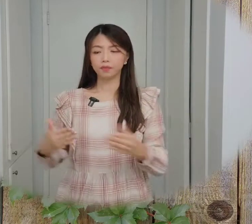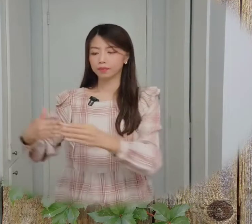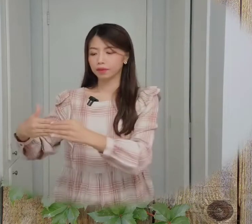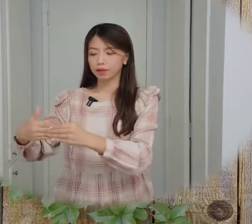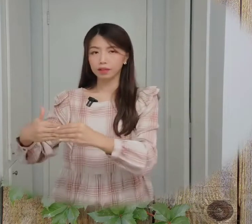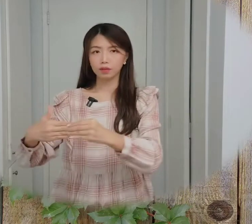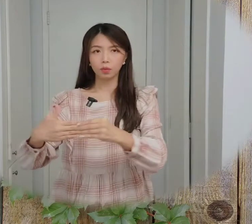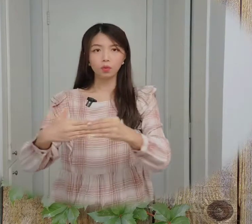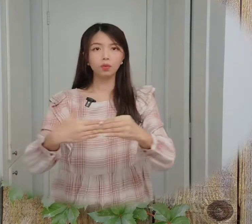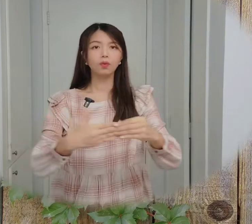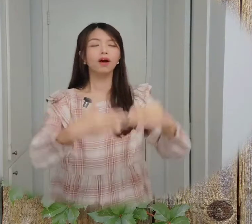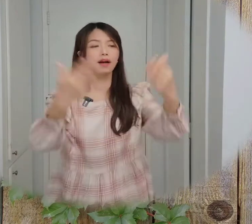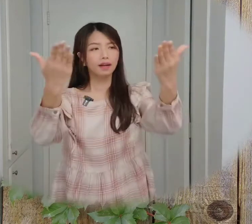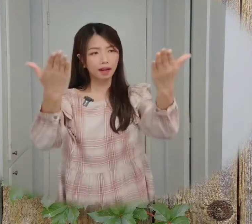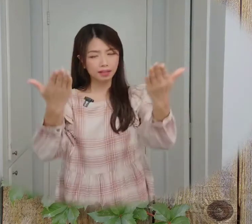돼요.